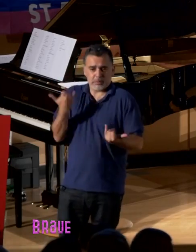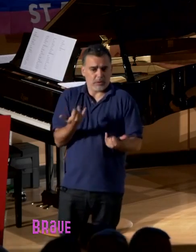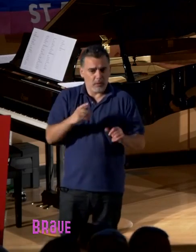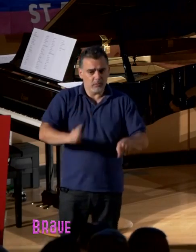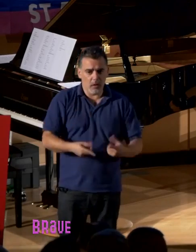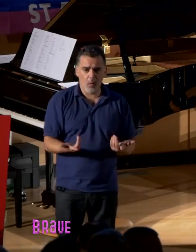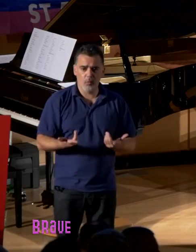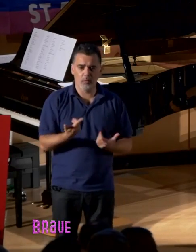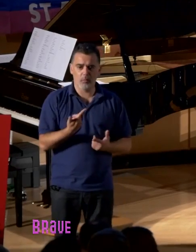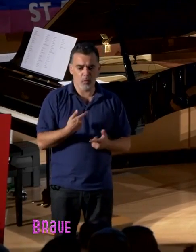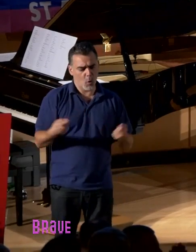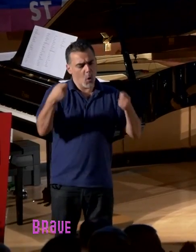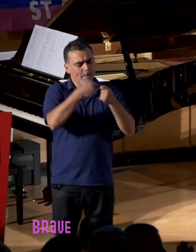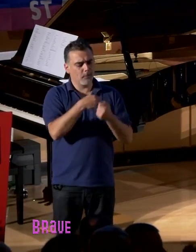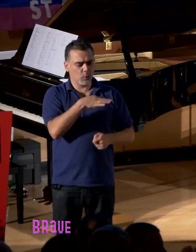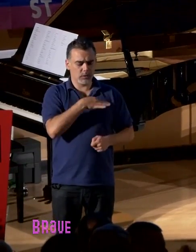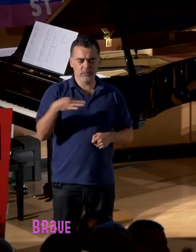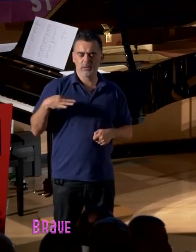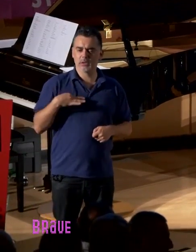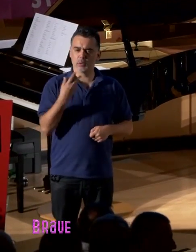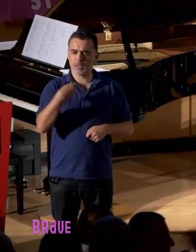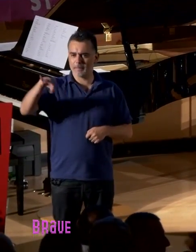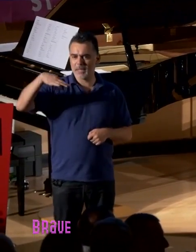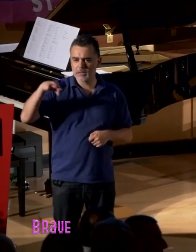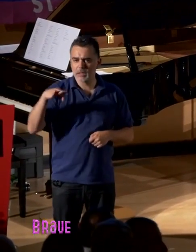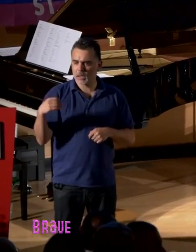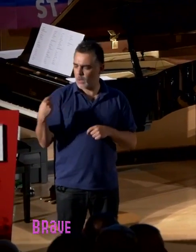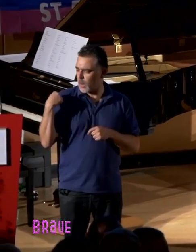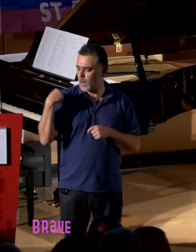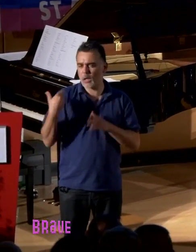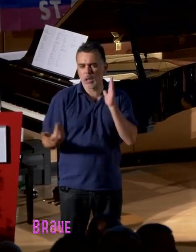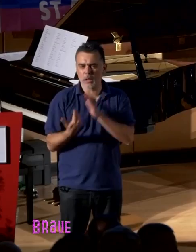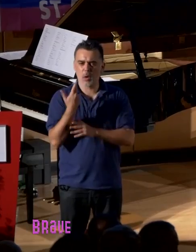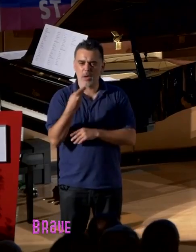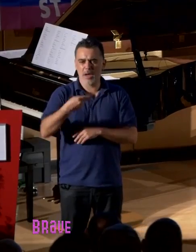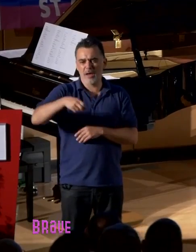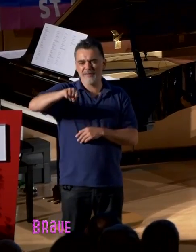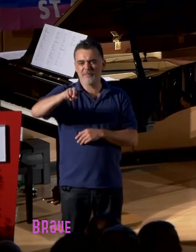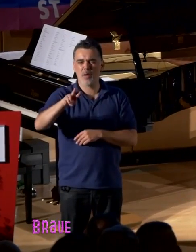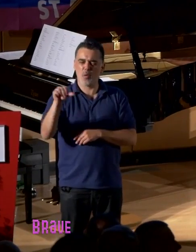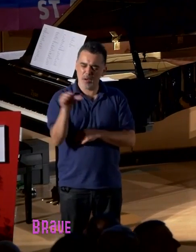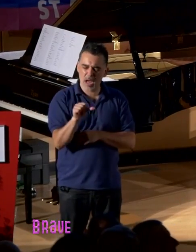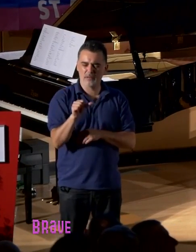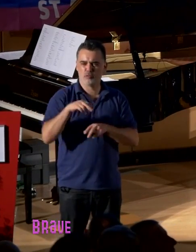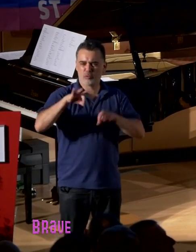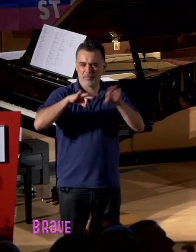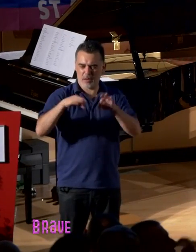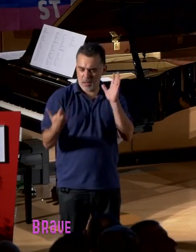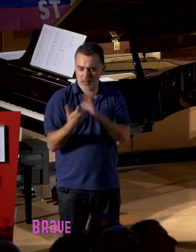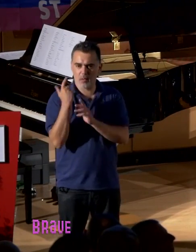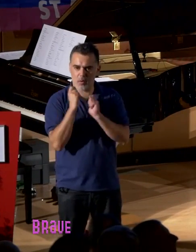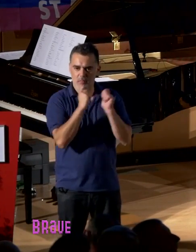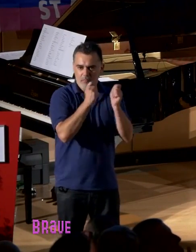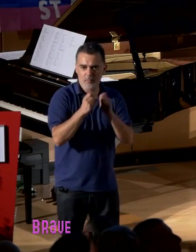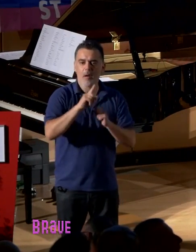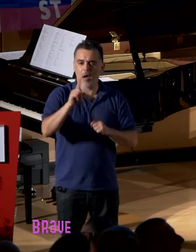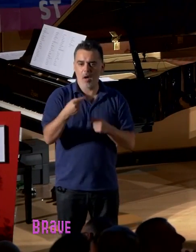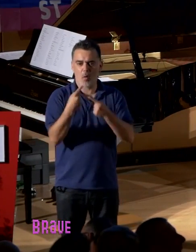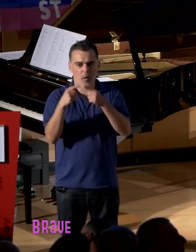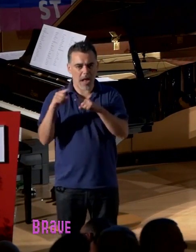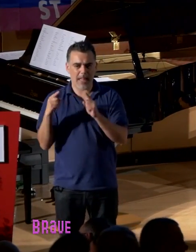als das Bundesgesundheitsministerium kürzlich die neue HIV-AIDS-Strategie vorgestellt hat, die auch andere Geschlechtskrankheiten